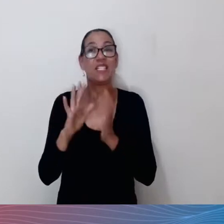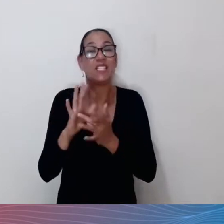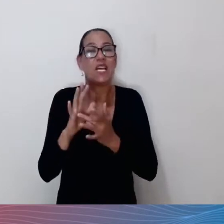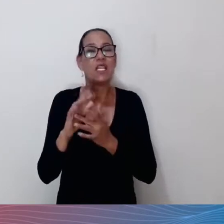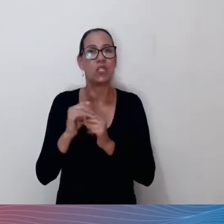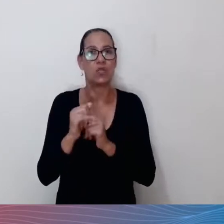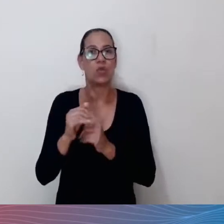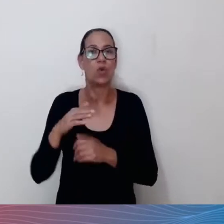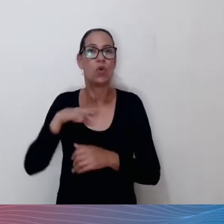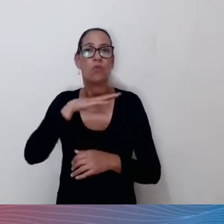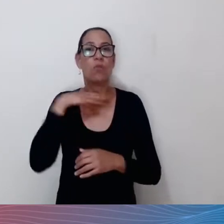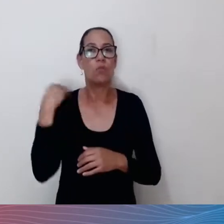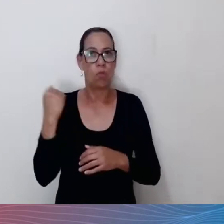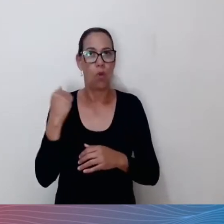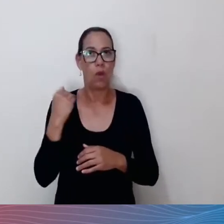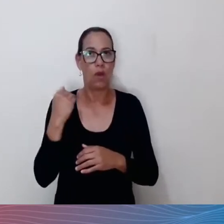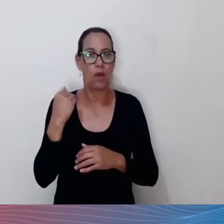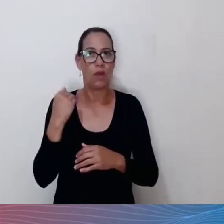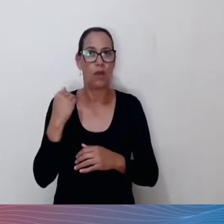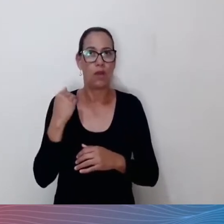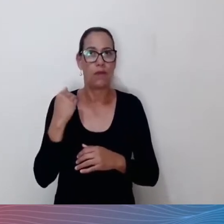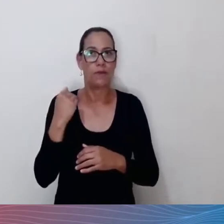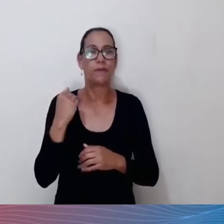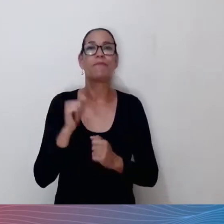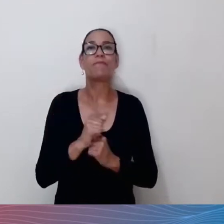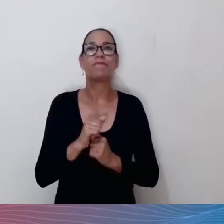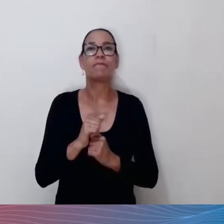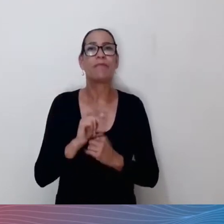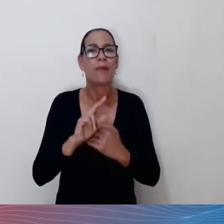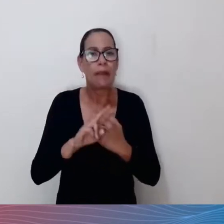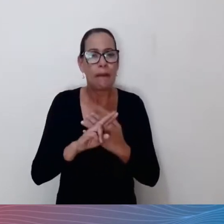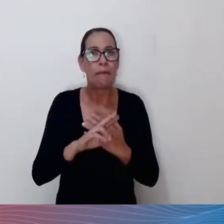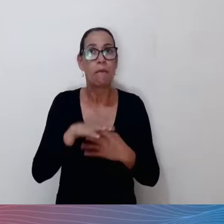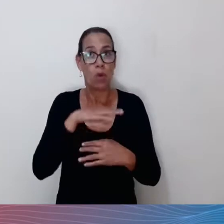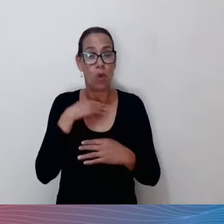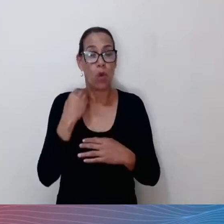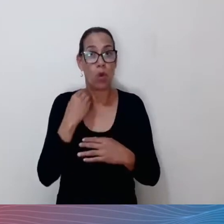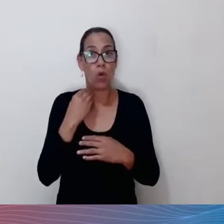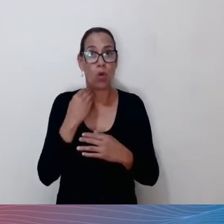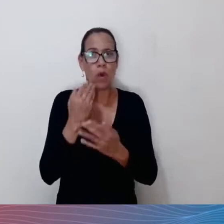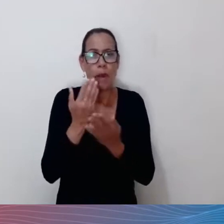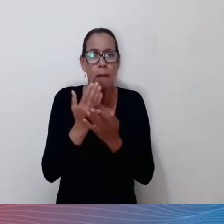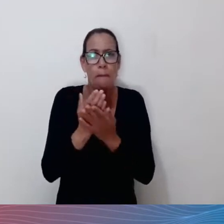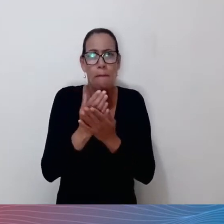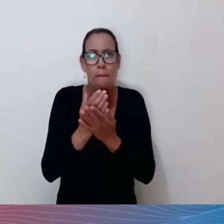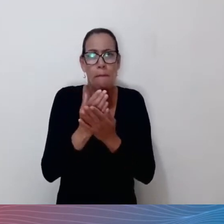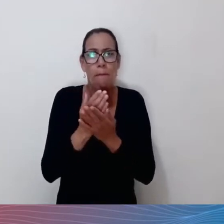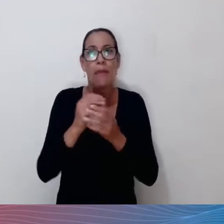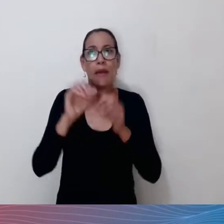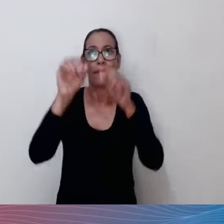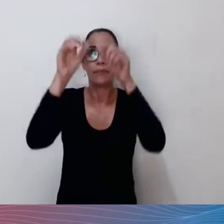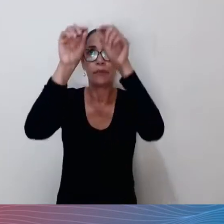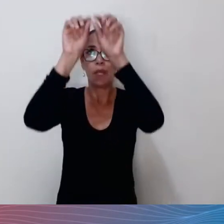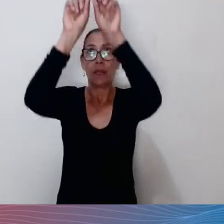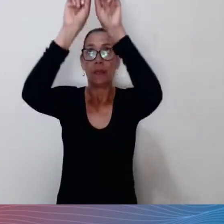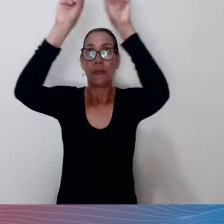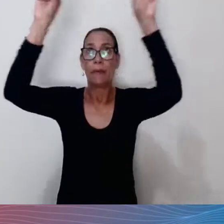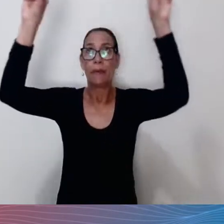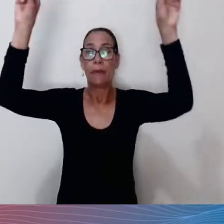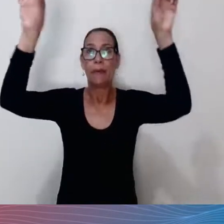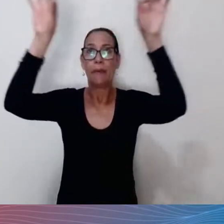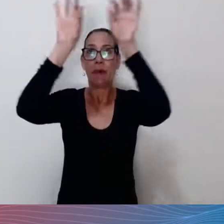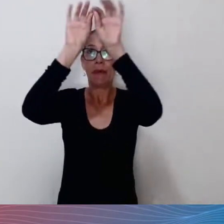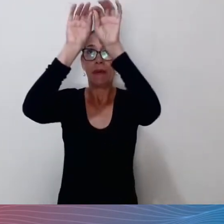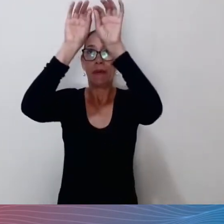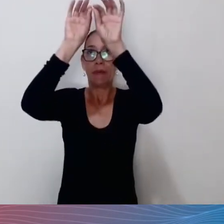seu corpo foi partido, o véu que separava o santo do santo do santo lugar foi